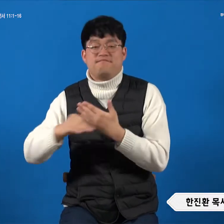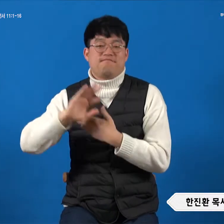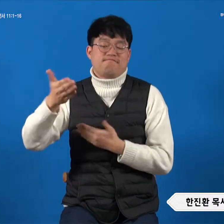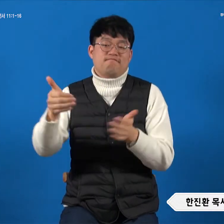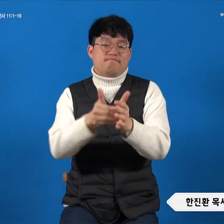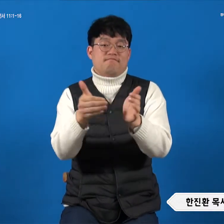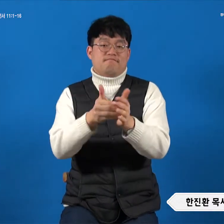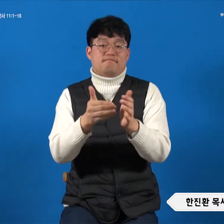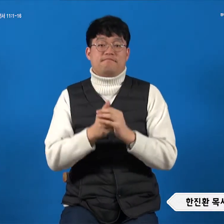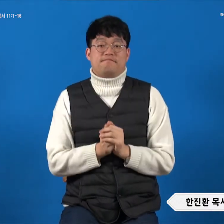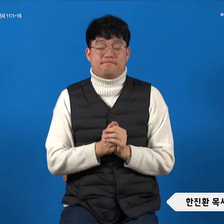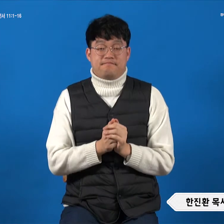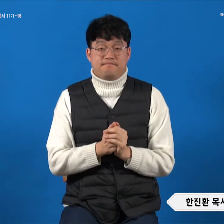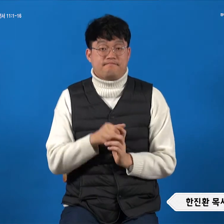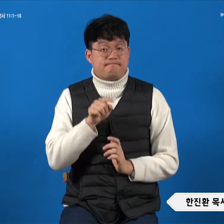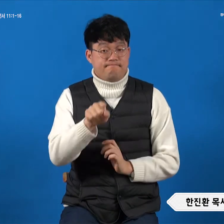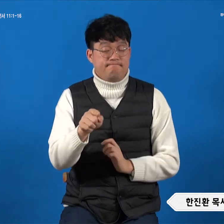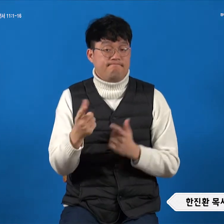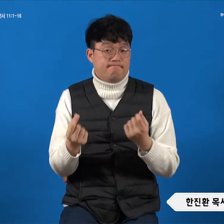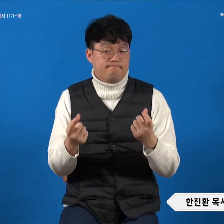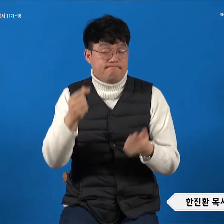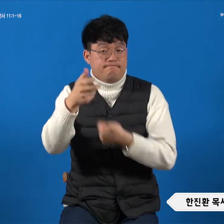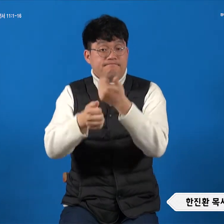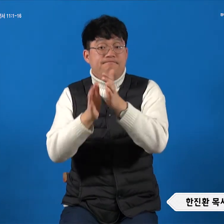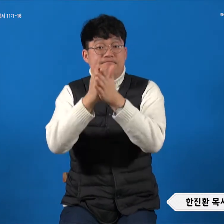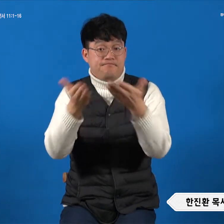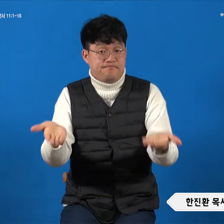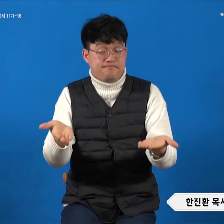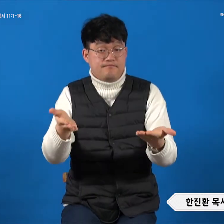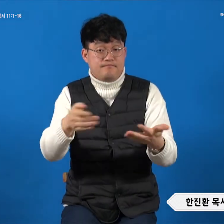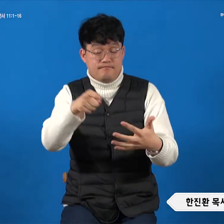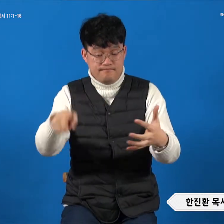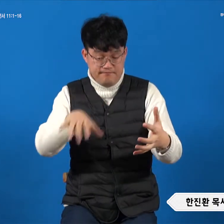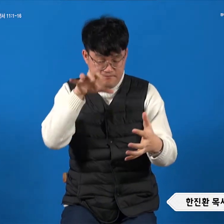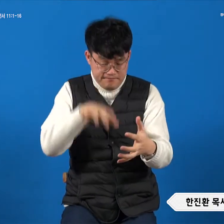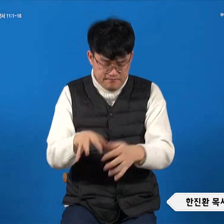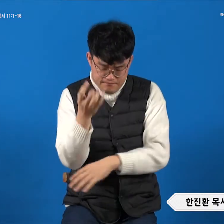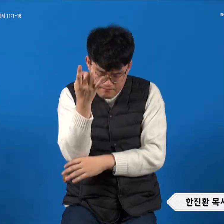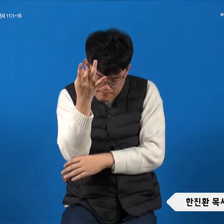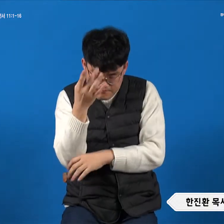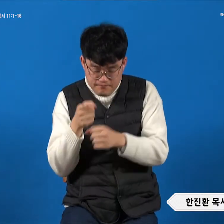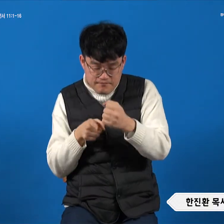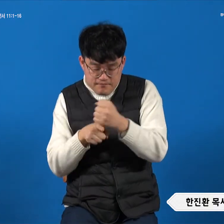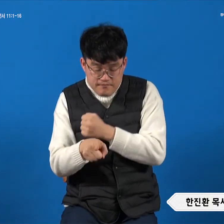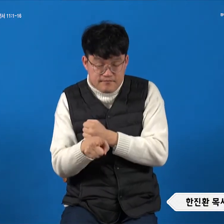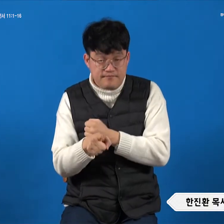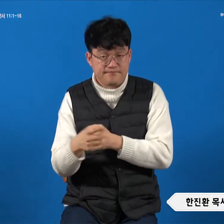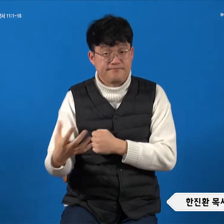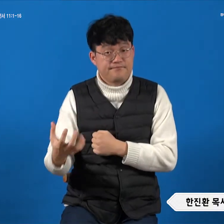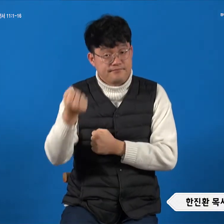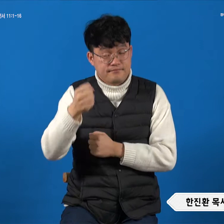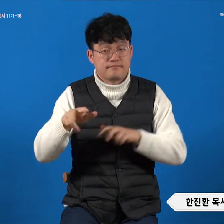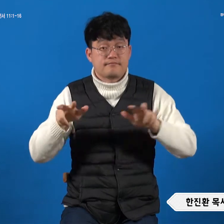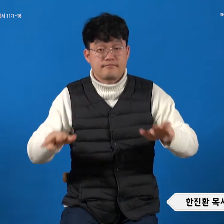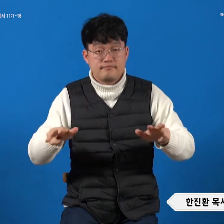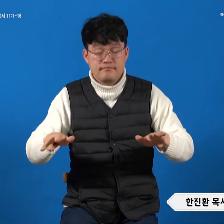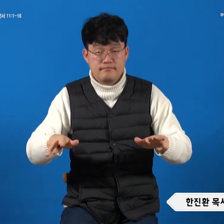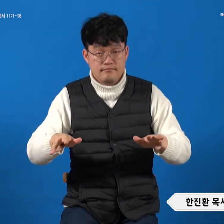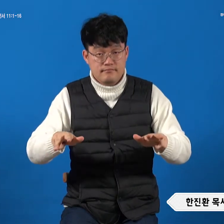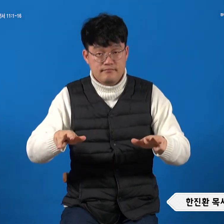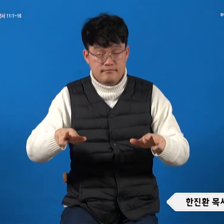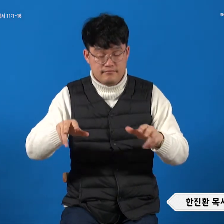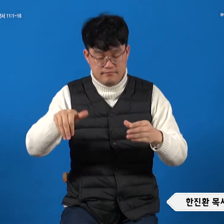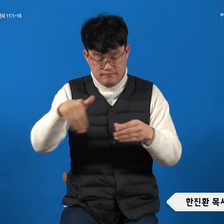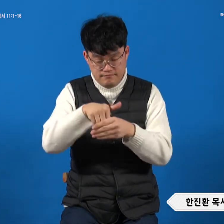허그를 하면 되는 것입니다. 그렇게 성경의 본래의 의미를 살려서